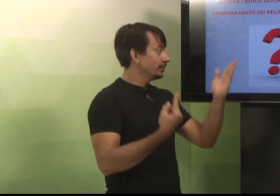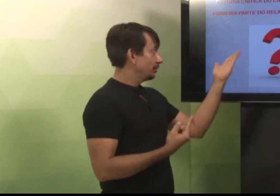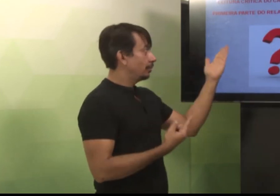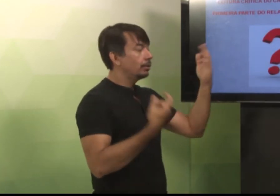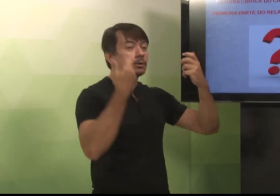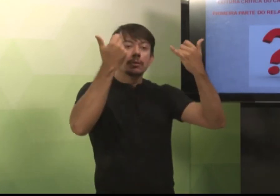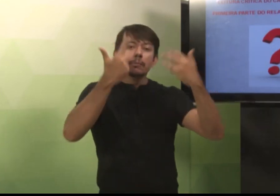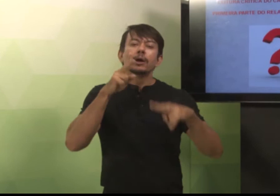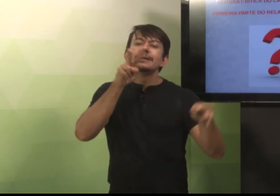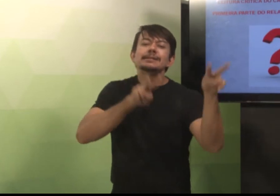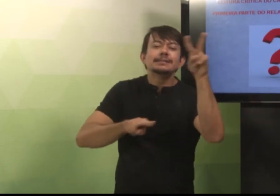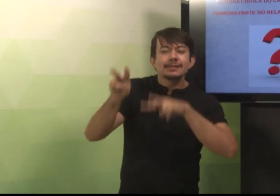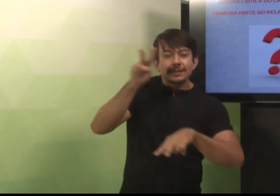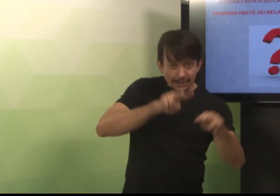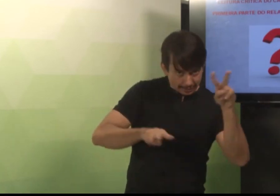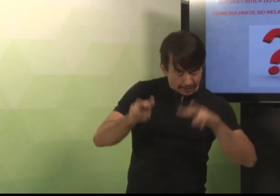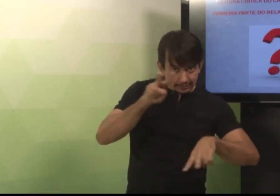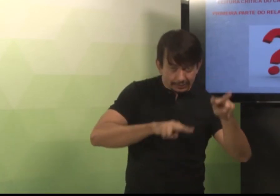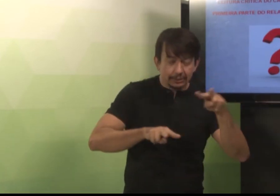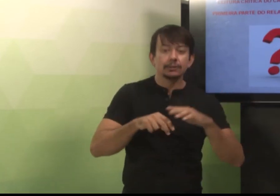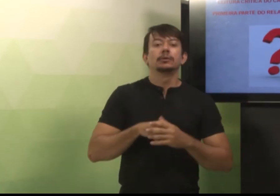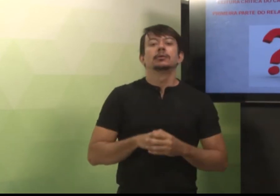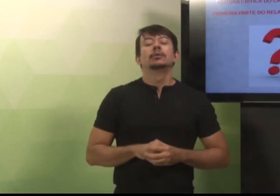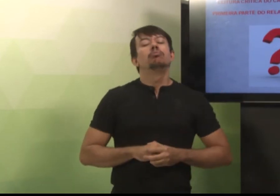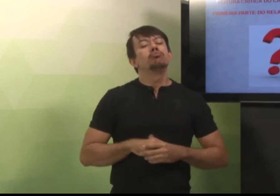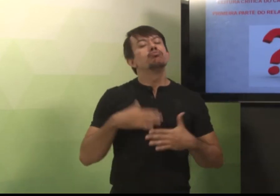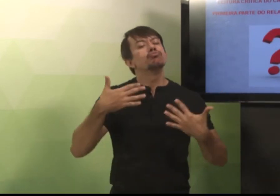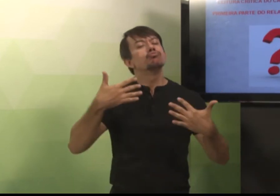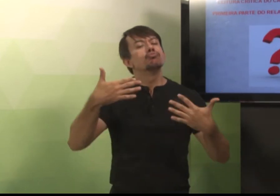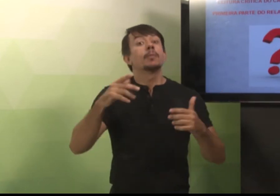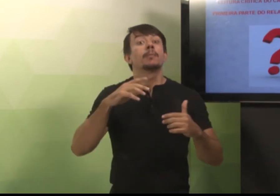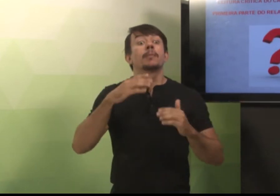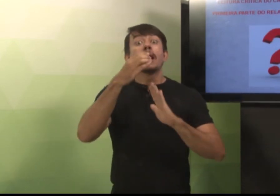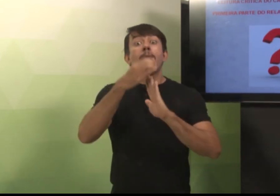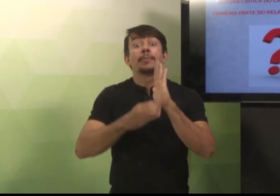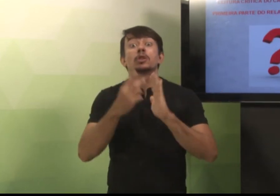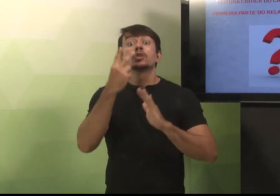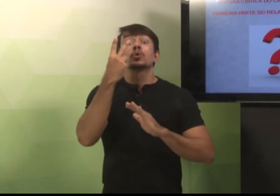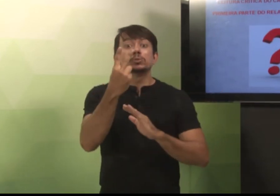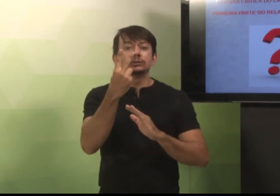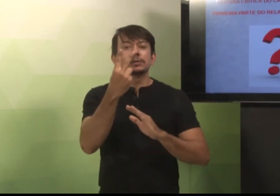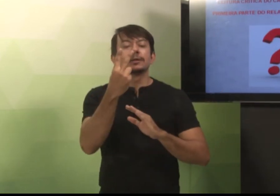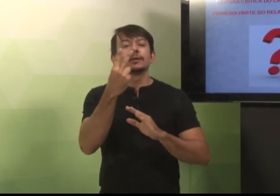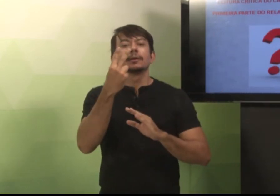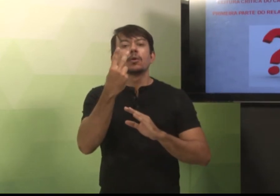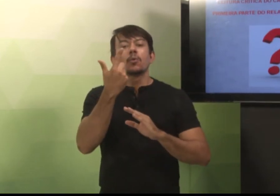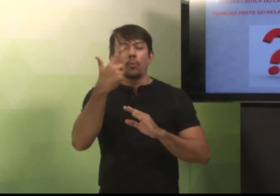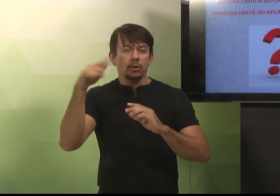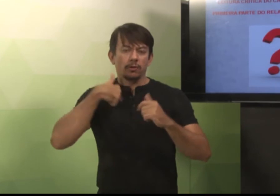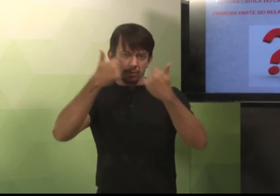Então, percebam que é um passo a passo. Temos o capítulo 1, que é a observação. O capítulo